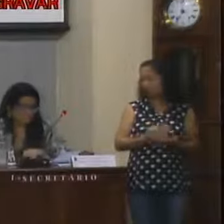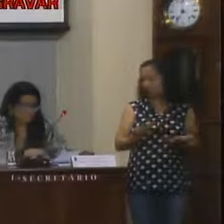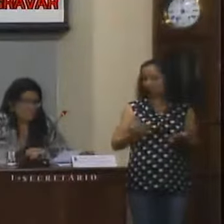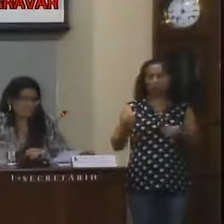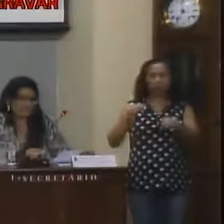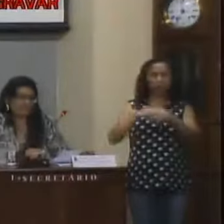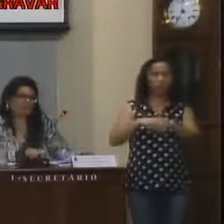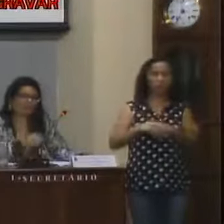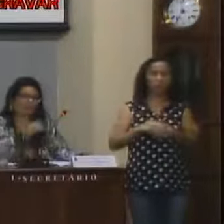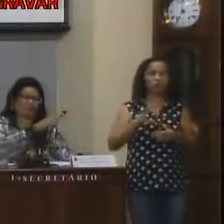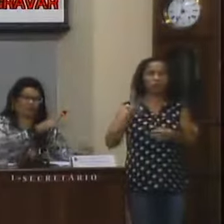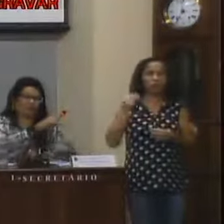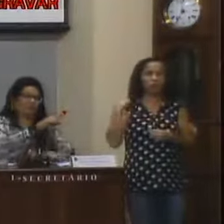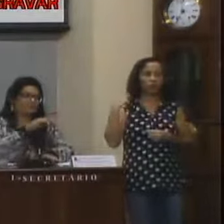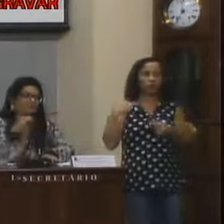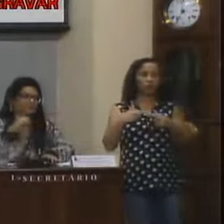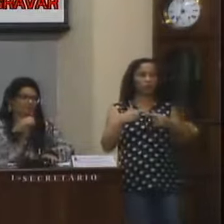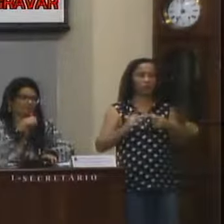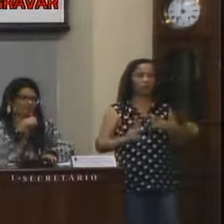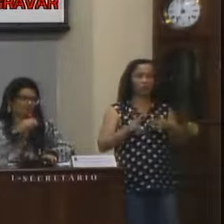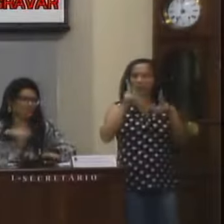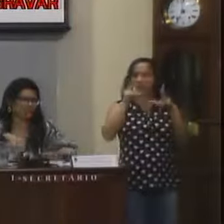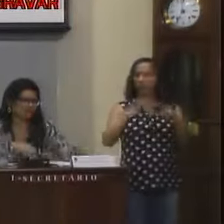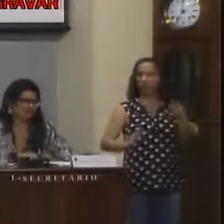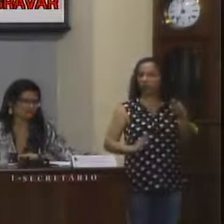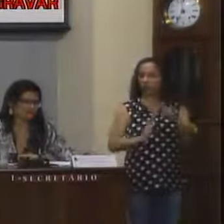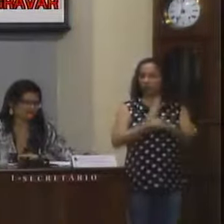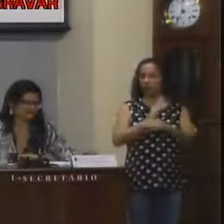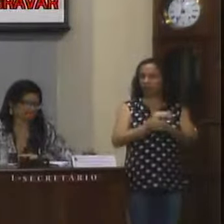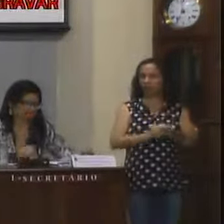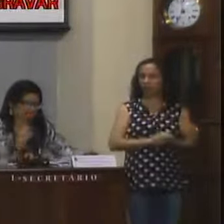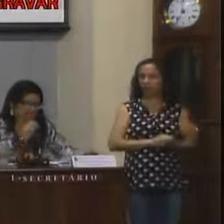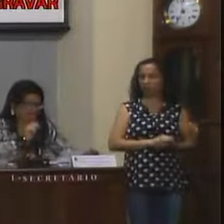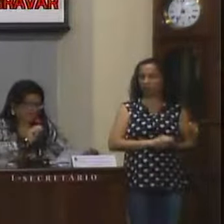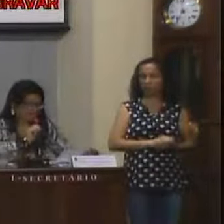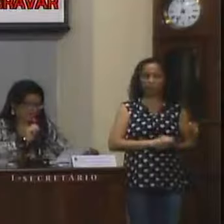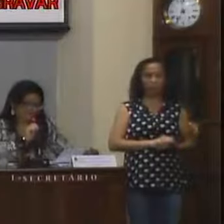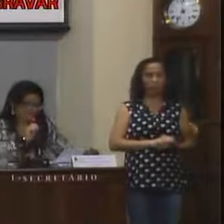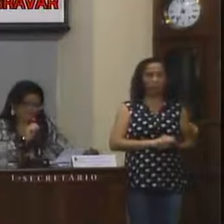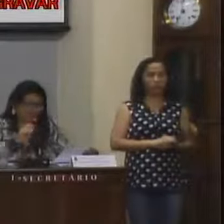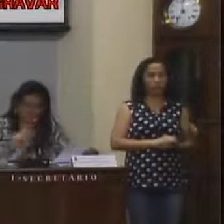Coloco em votação. Os vereadores que concordam, permaneçam como estão. Aprovado.